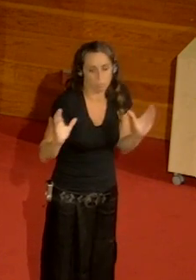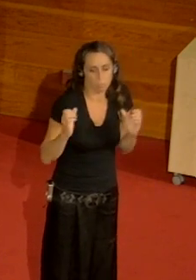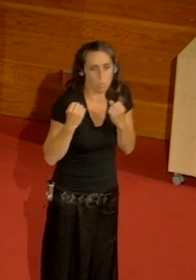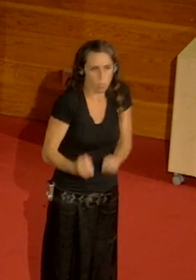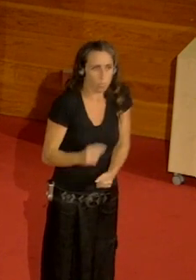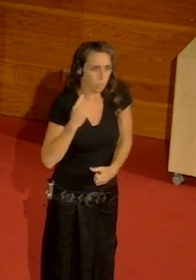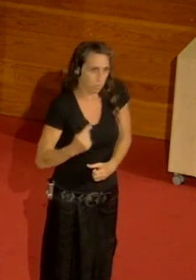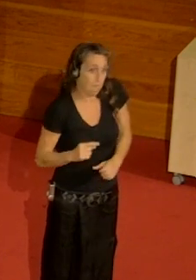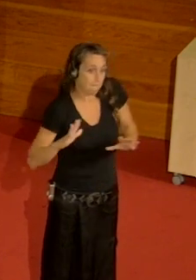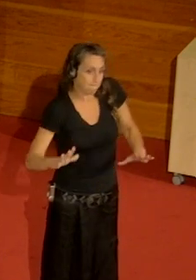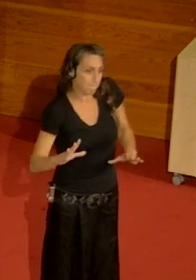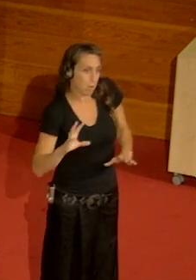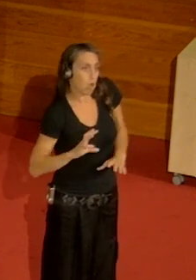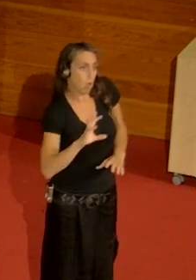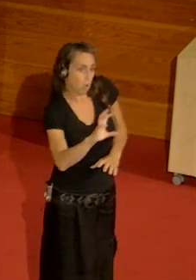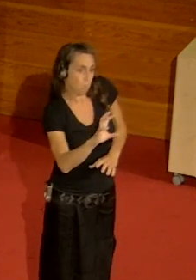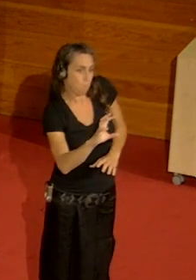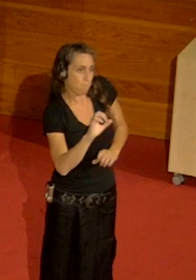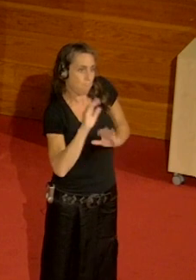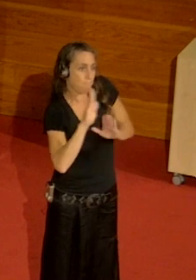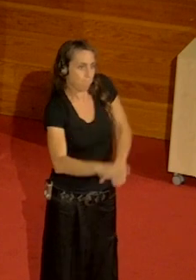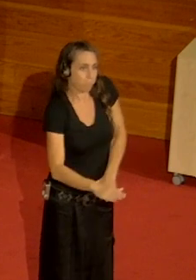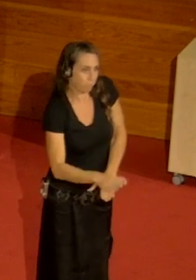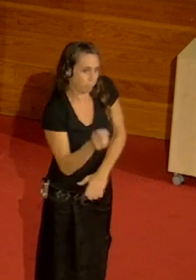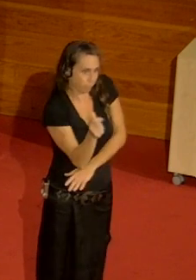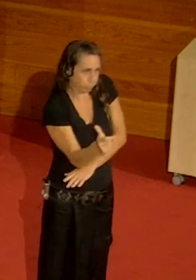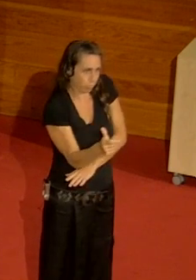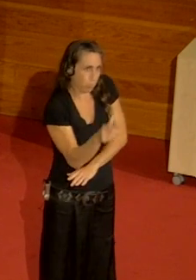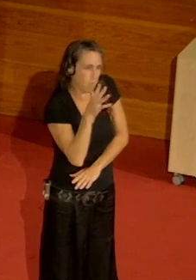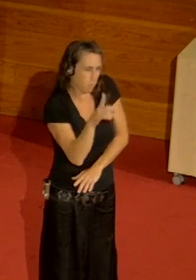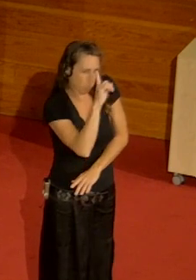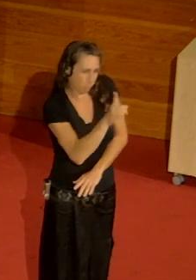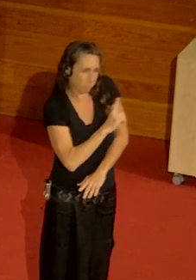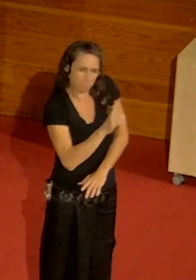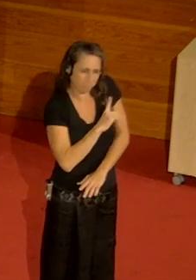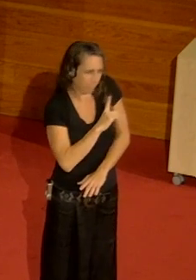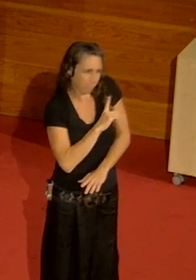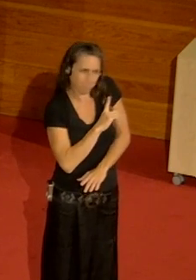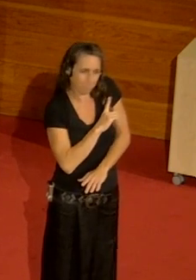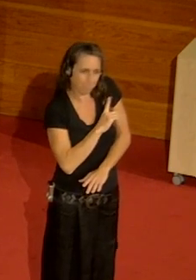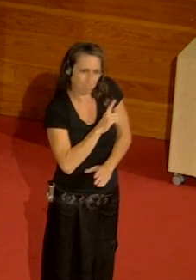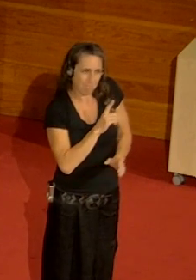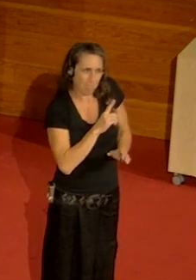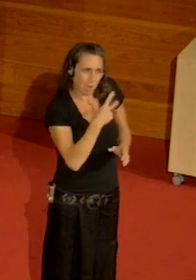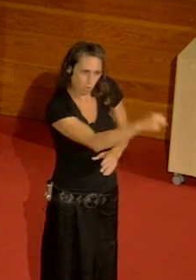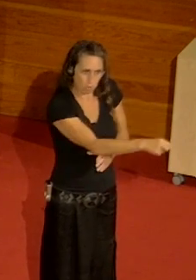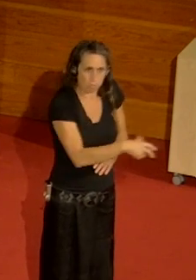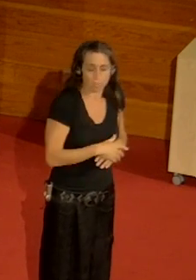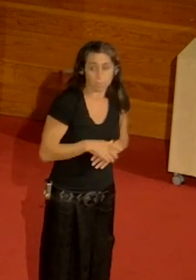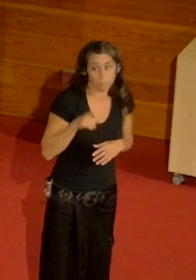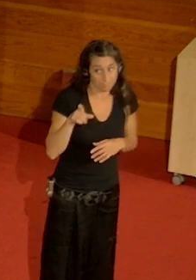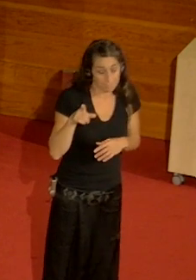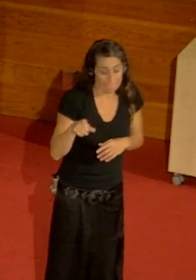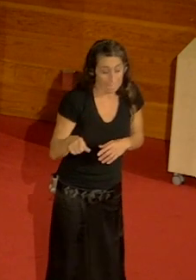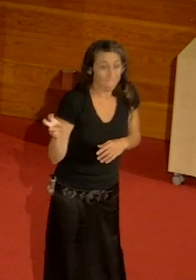un grupo muy poco patriótico los Ultra ortodoxos tradicionalmente se da que eran antisionistas